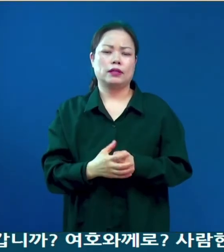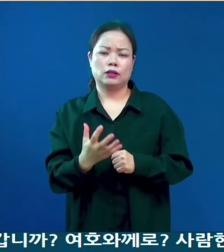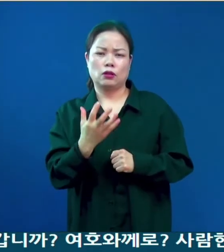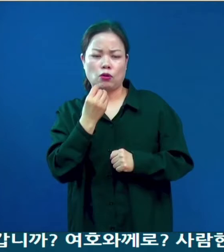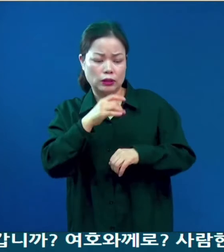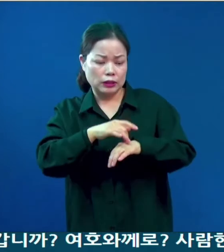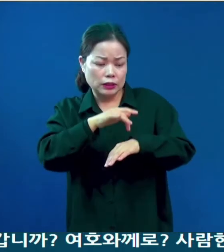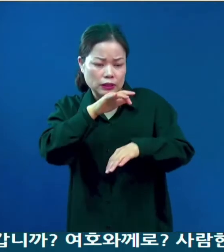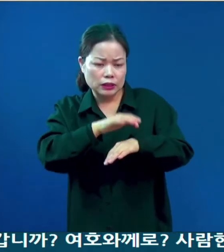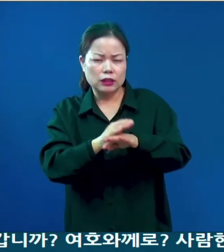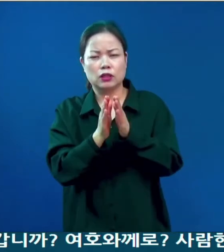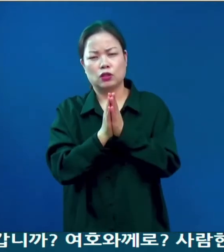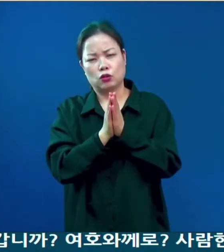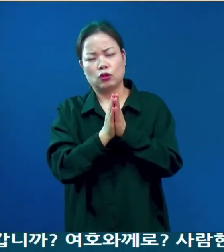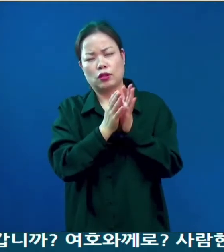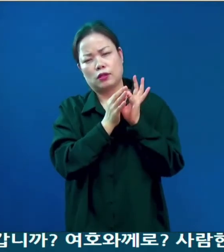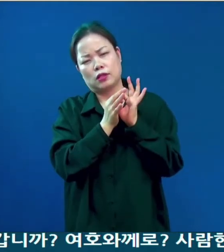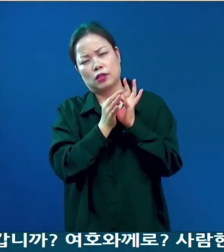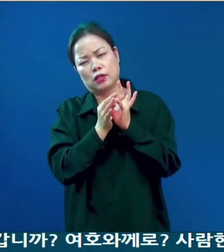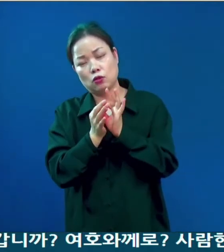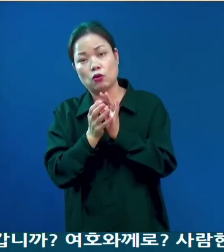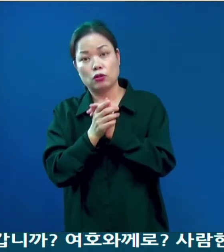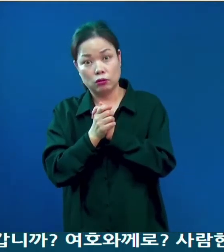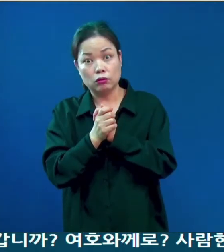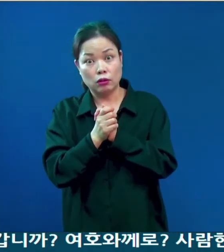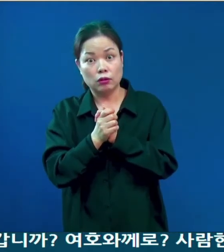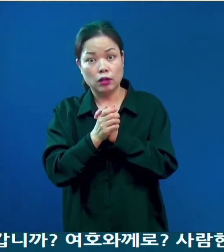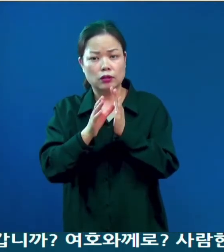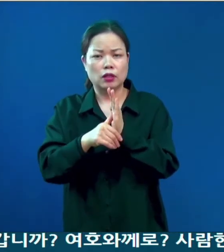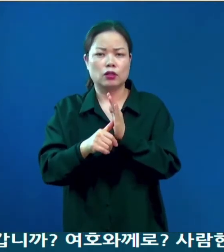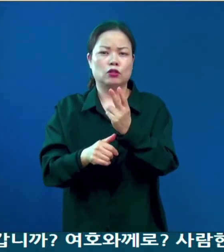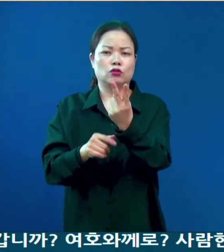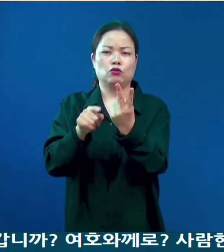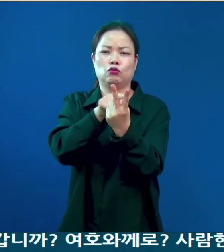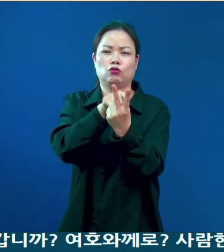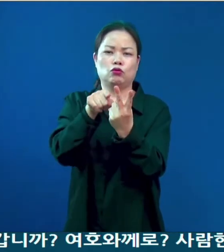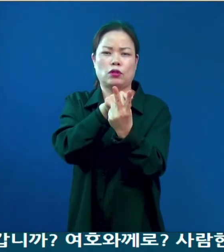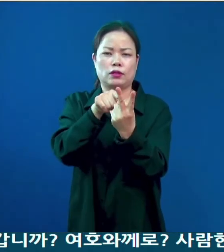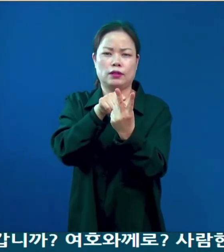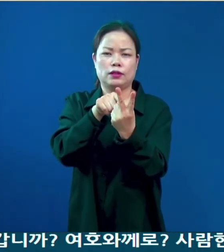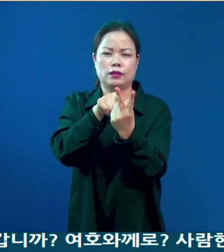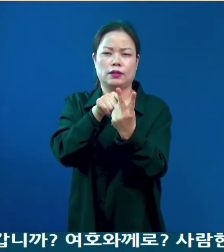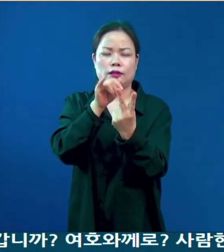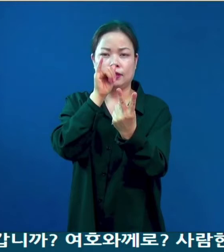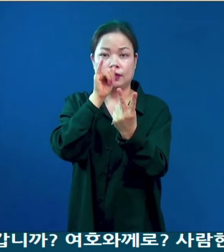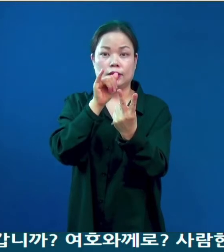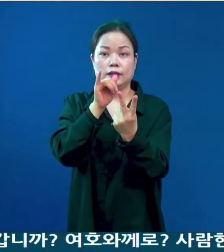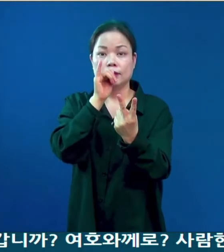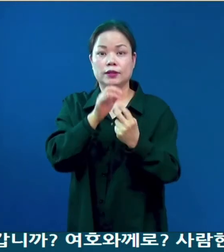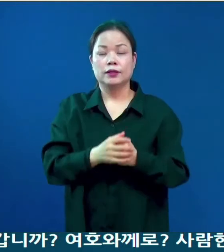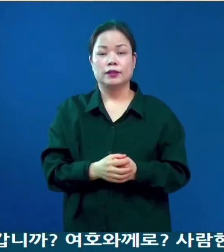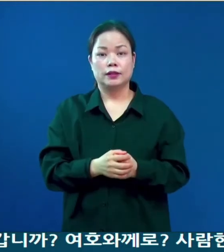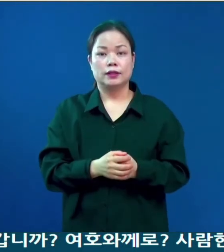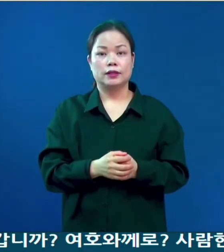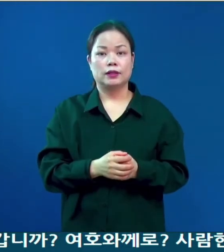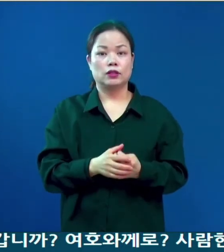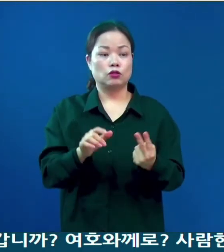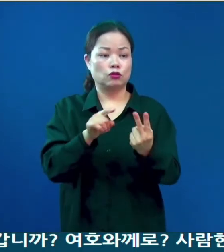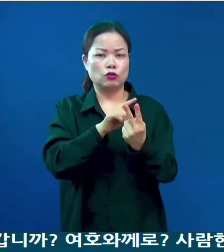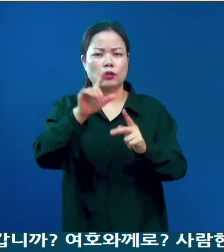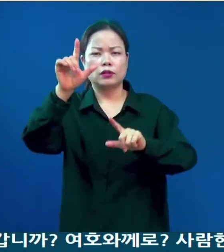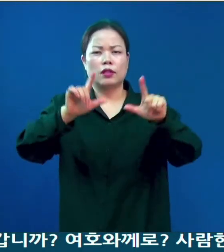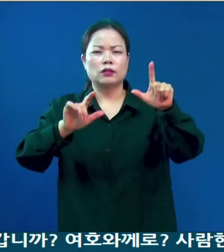거룩한 습관의 기도, 지속적인 기도가 부재할 때 두 가지를 경험하게 되기 때문입니다. 두 가지